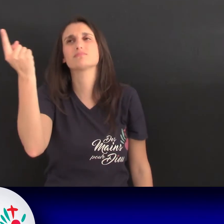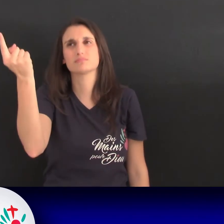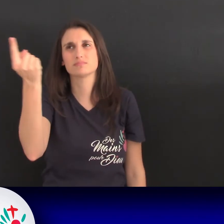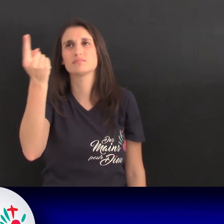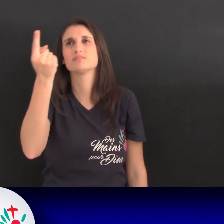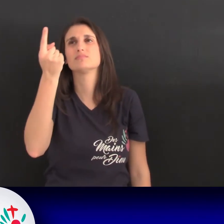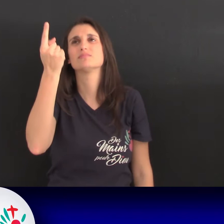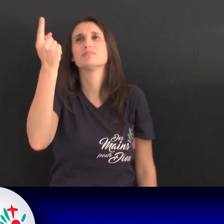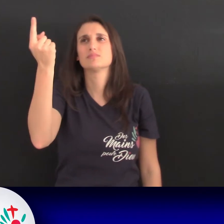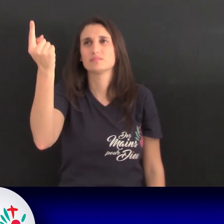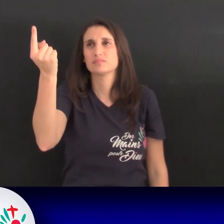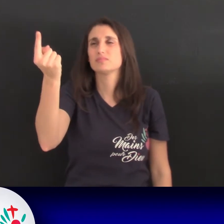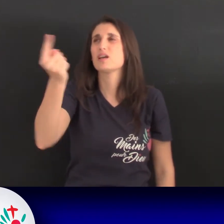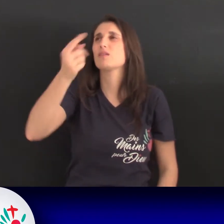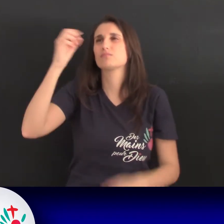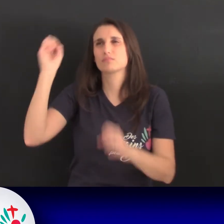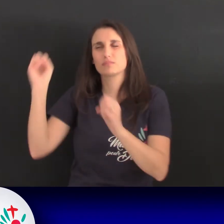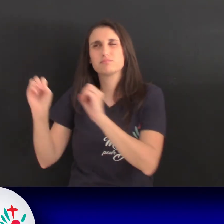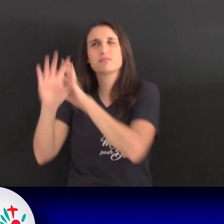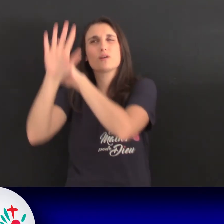tu es